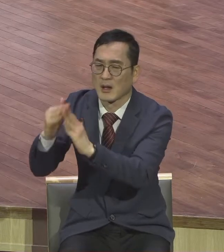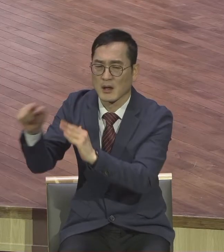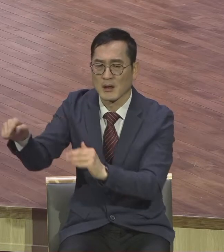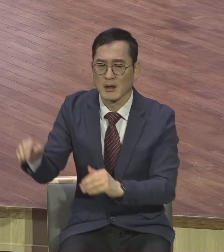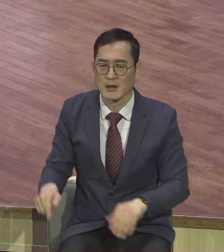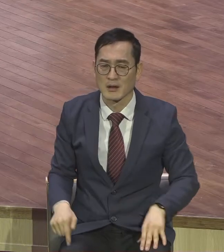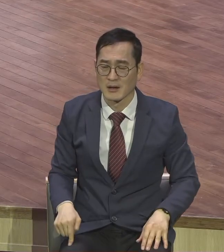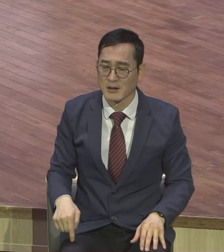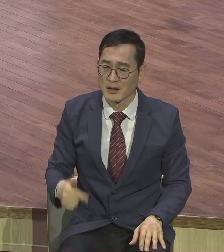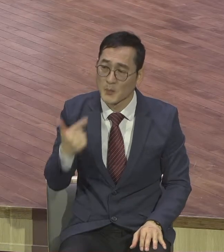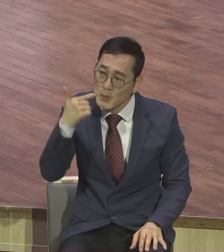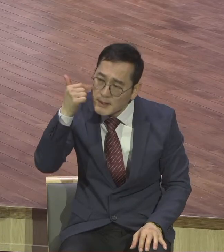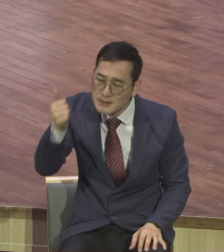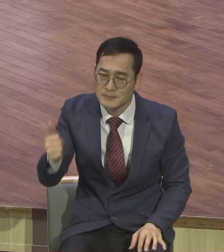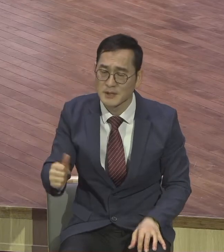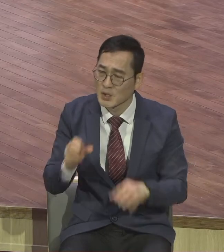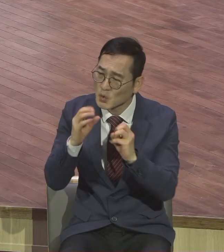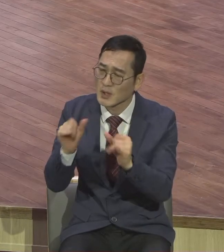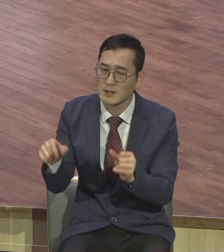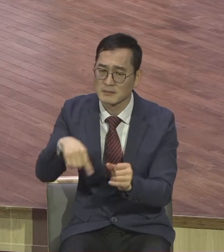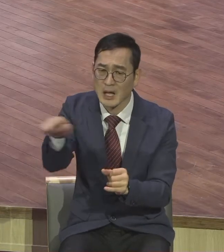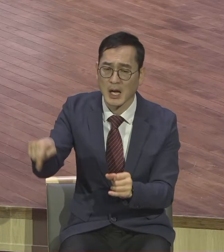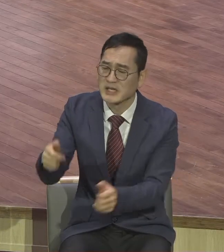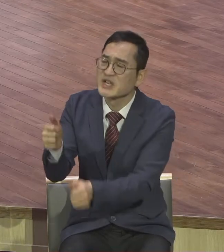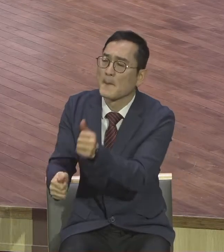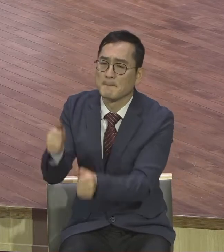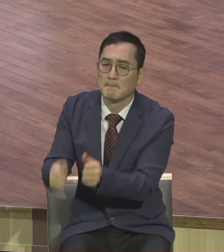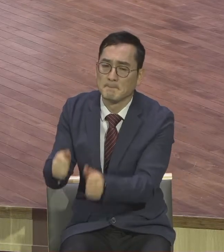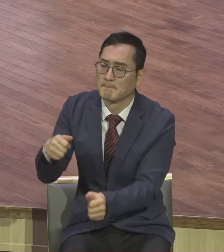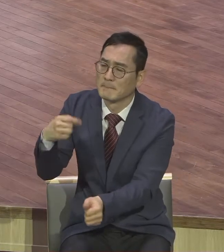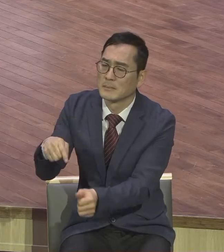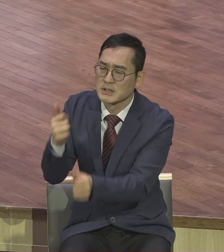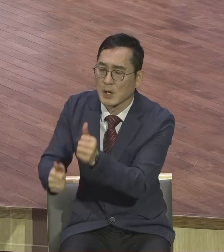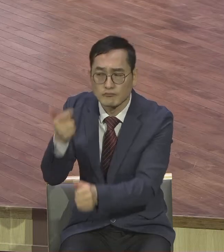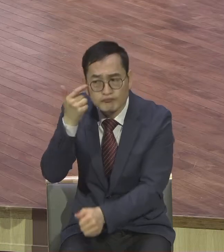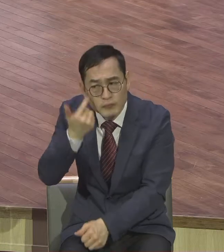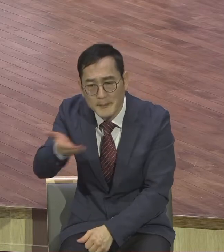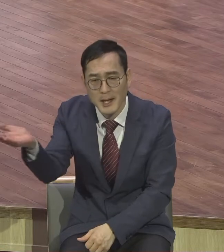여러분들 언제 내가 여름 불러 시험 칠지 모릅니다